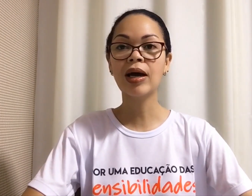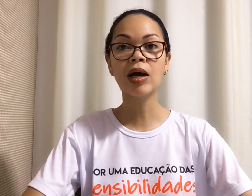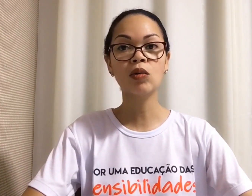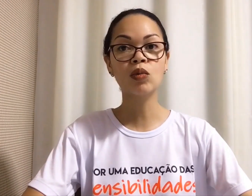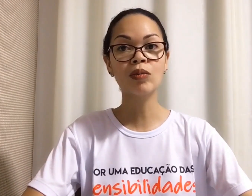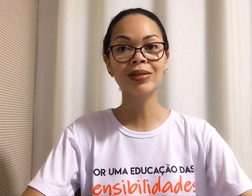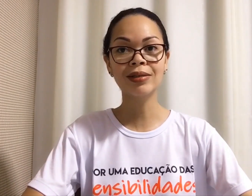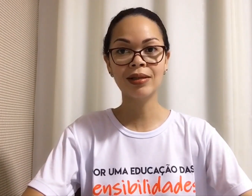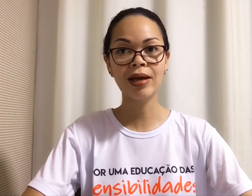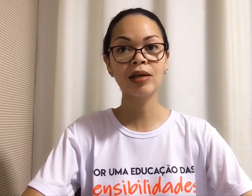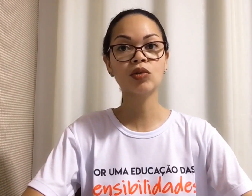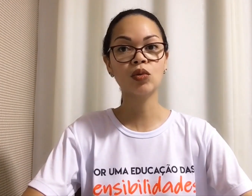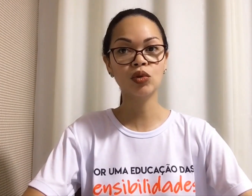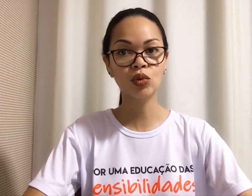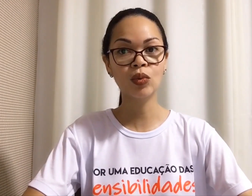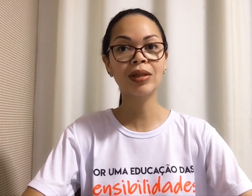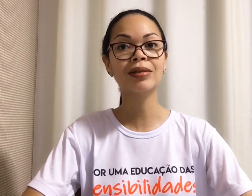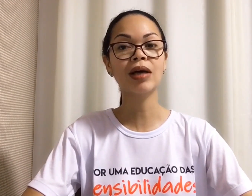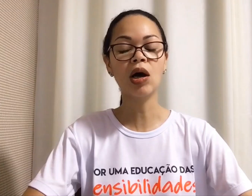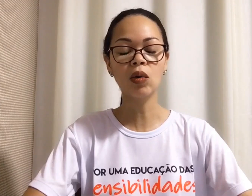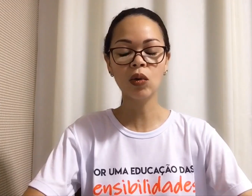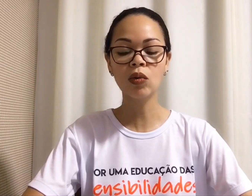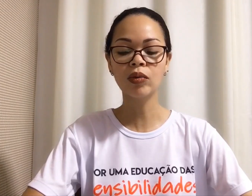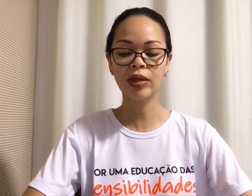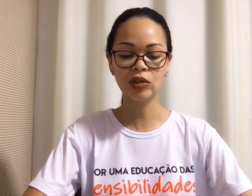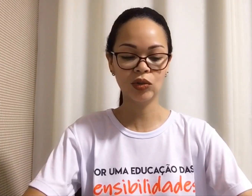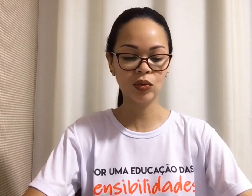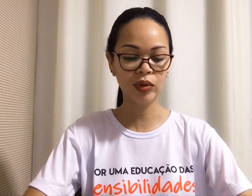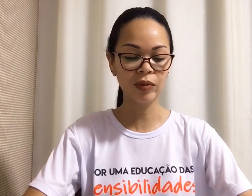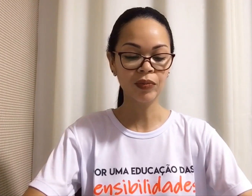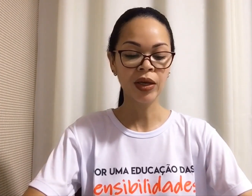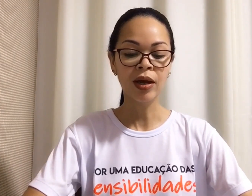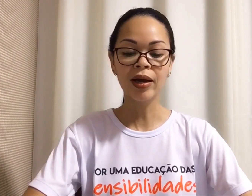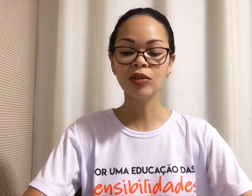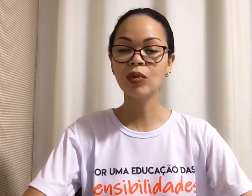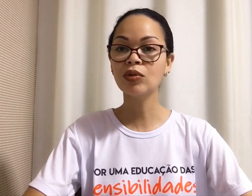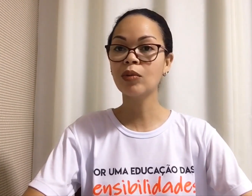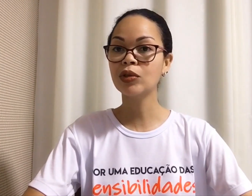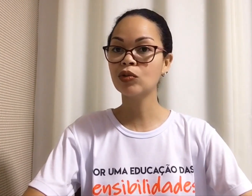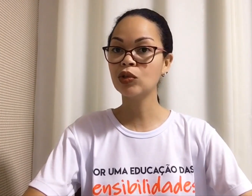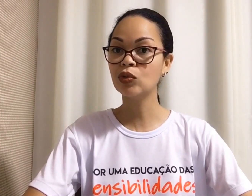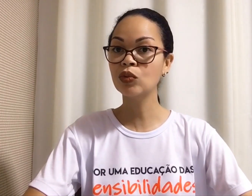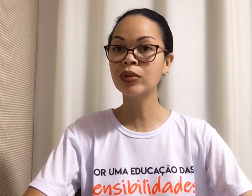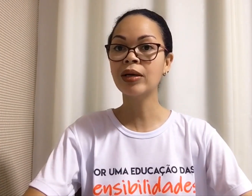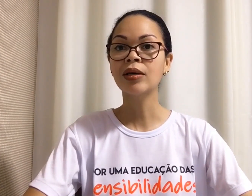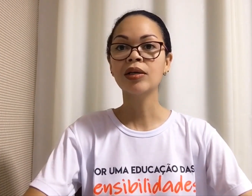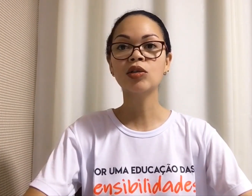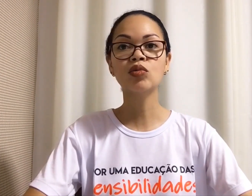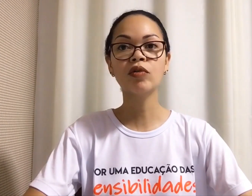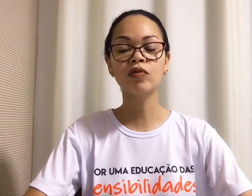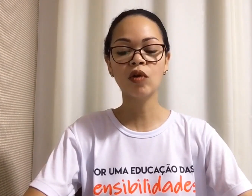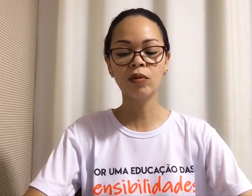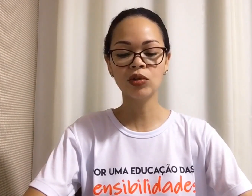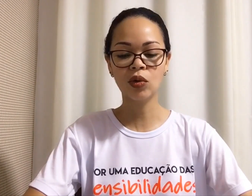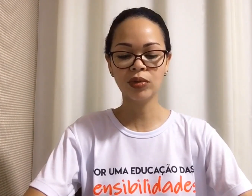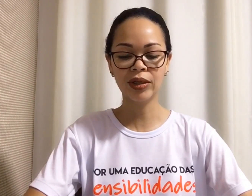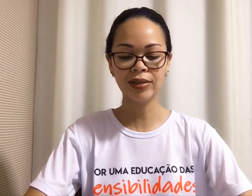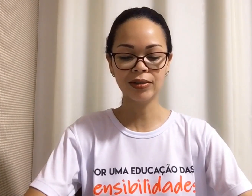desmistificar algumas ideias construídas ao longo da história a respeito da pessoa surda e sua forma de